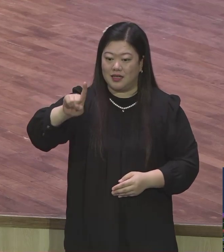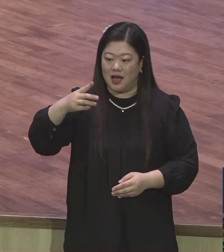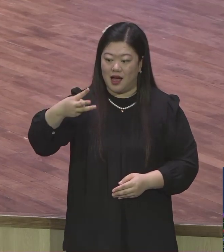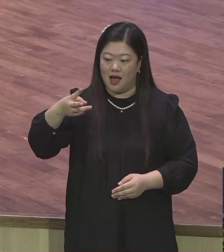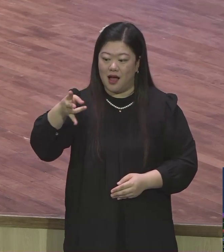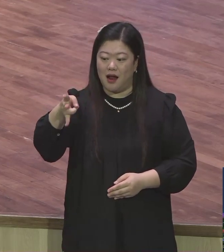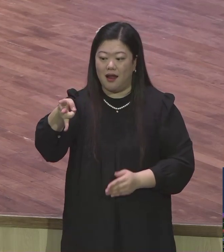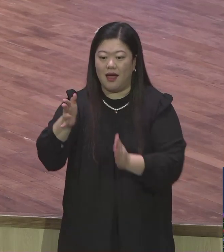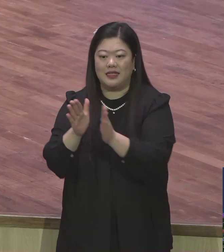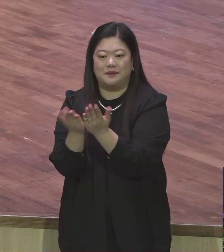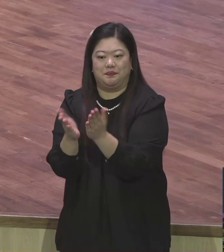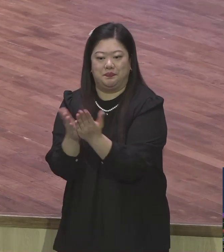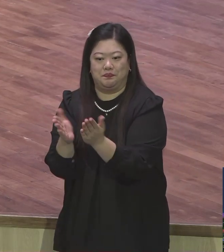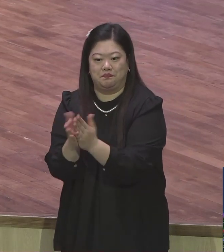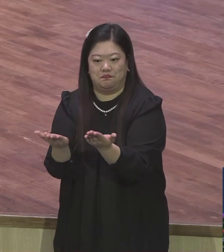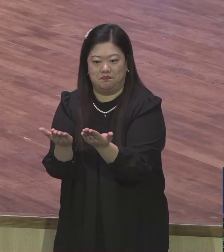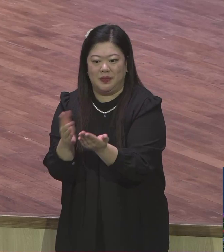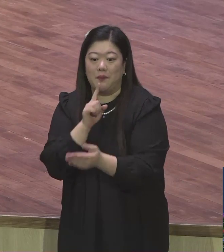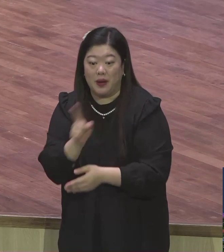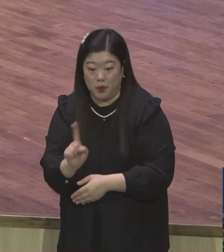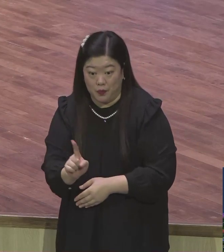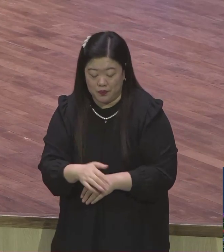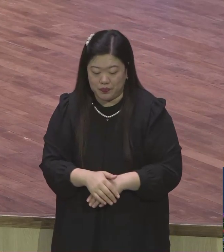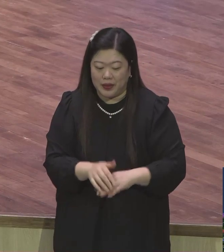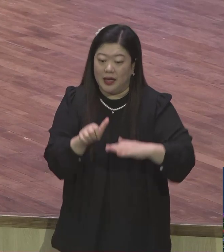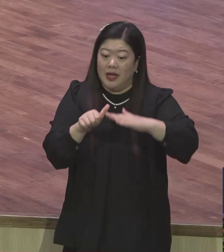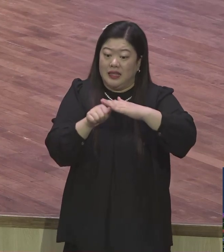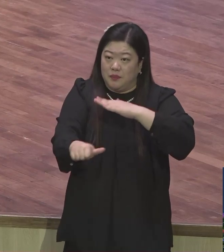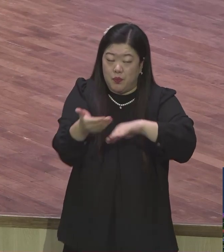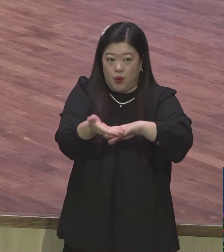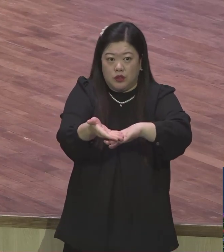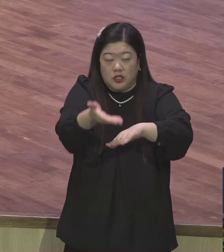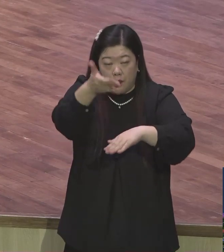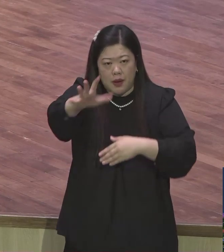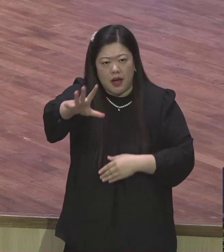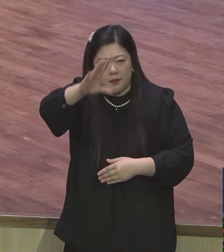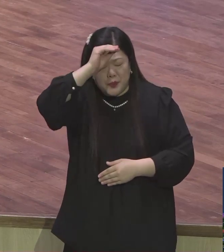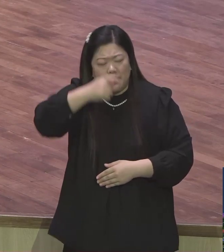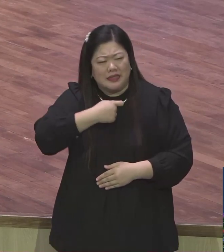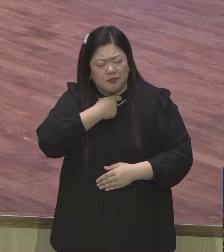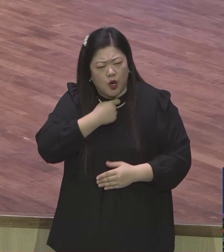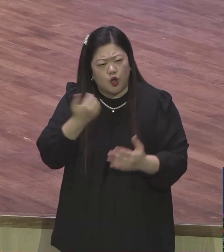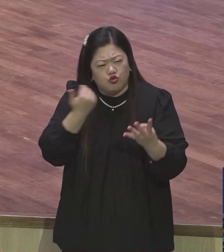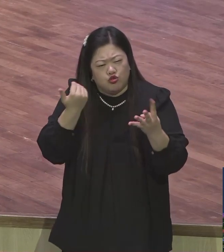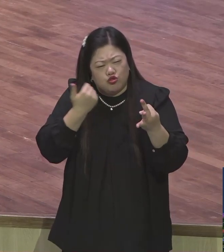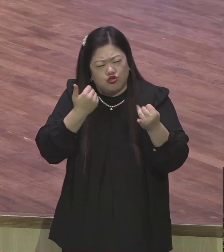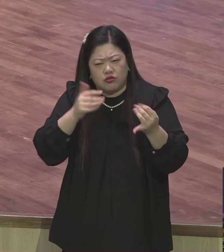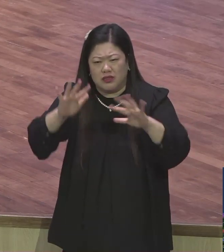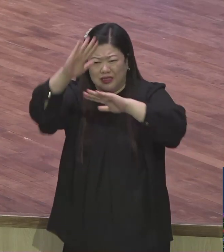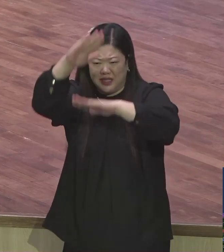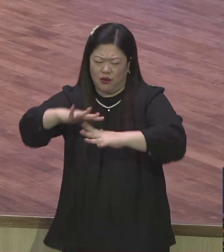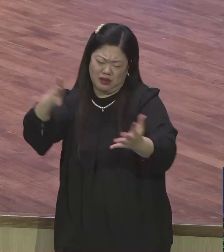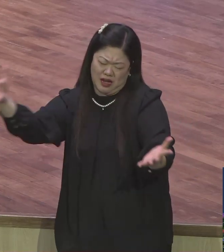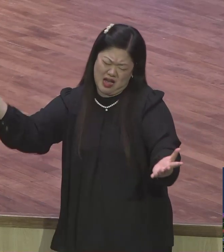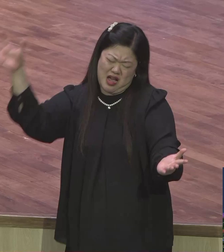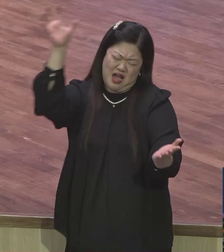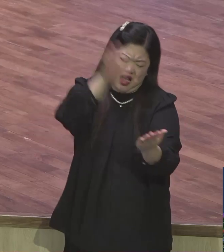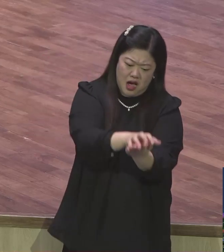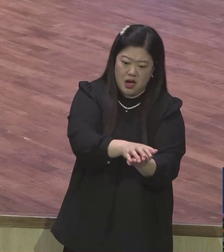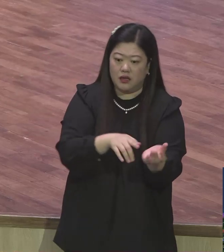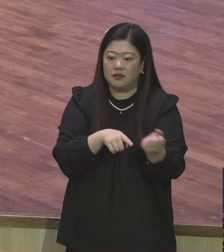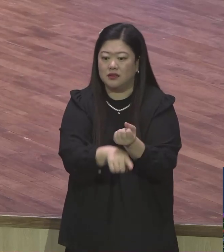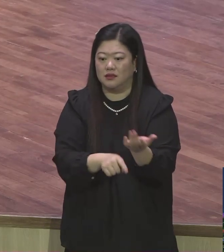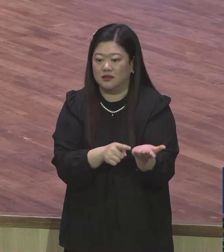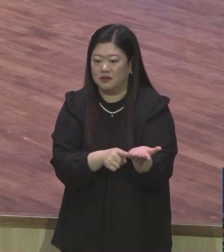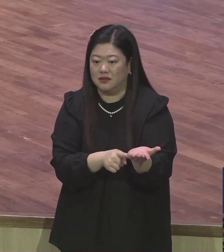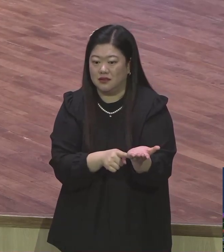본받아야 될 모델적 삶의 이야기가 들어있다 그 말이에요. 배우고 본받을 모델들 삶의 이야기, 성경에